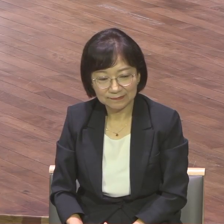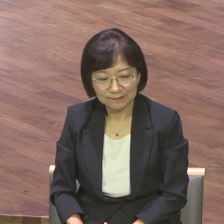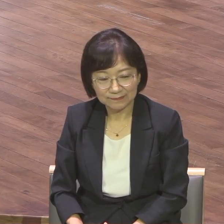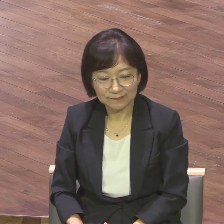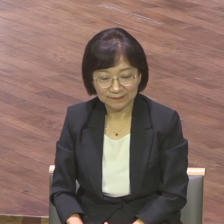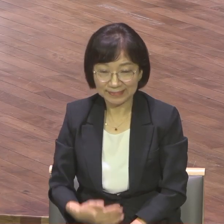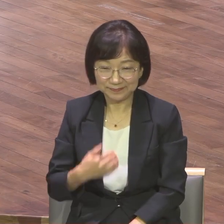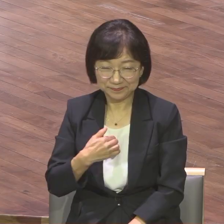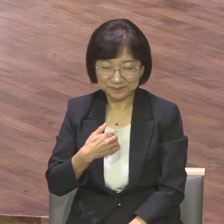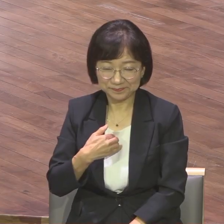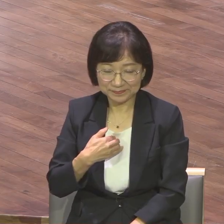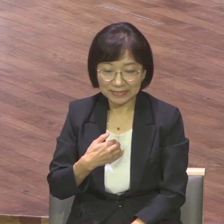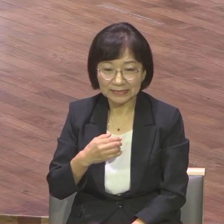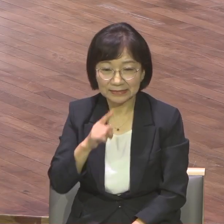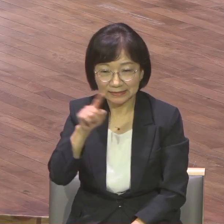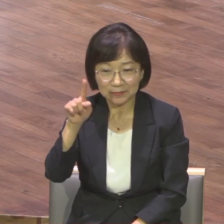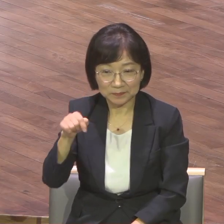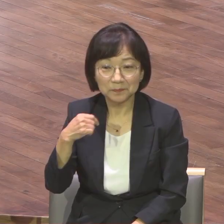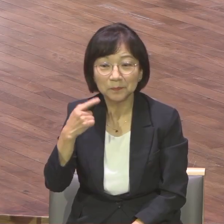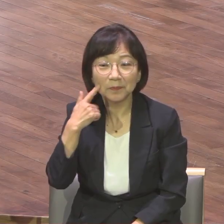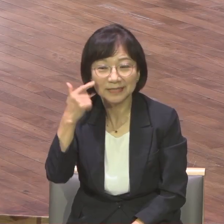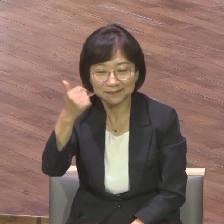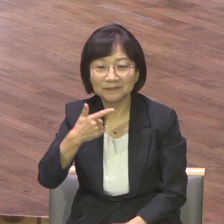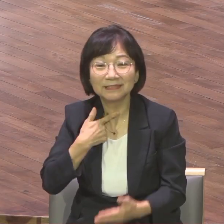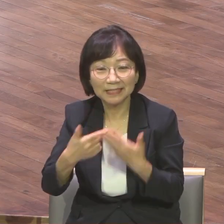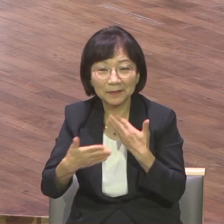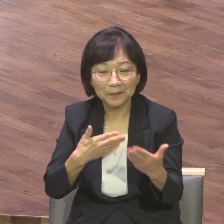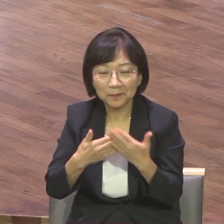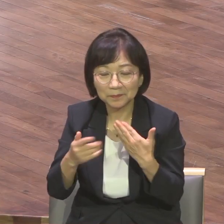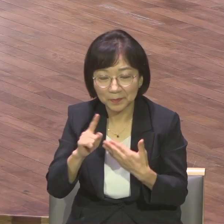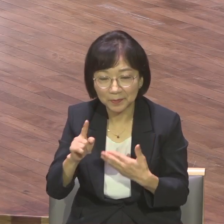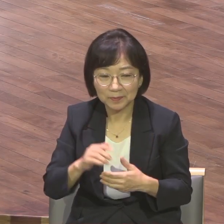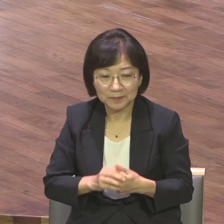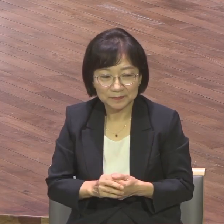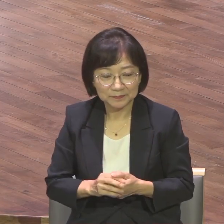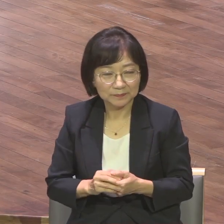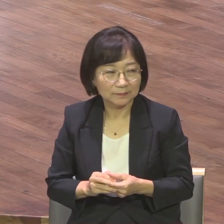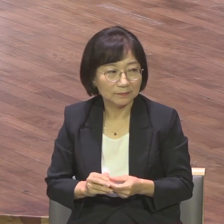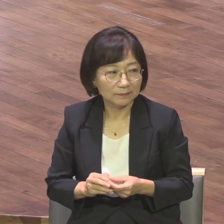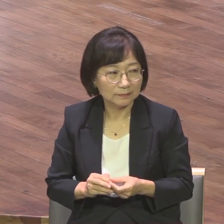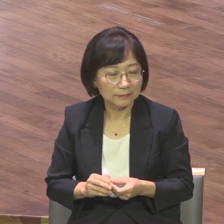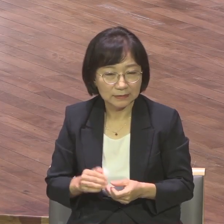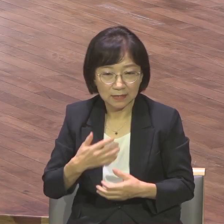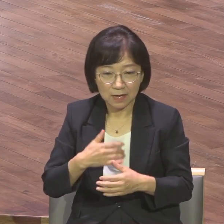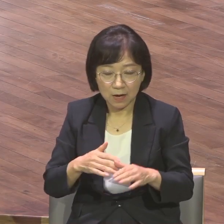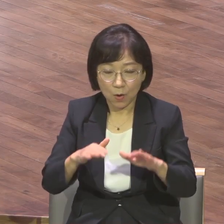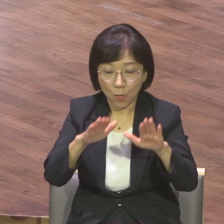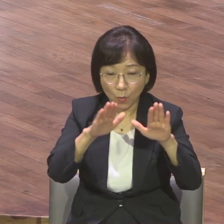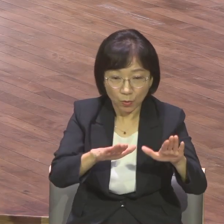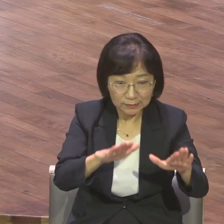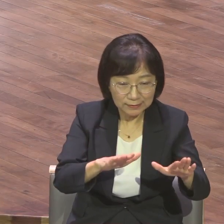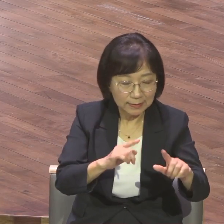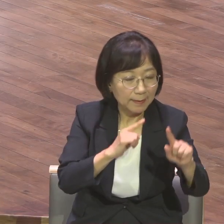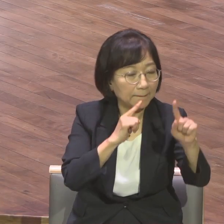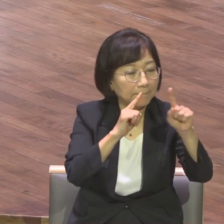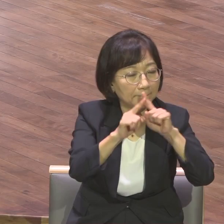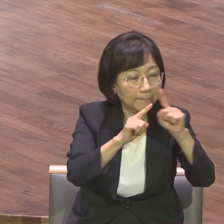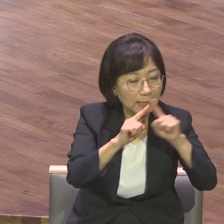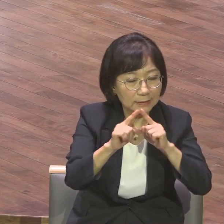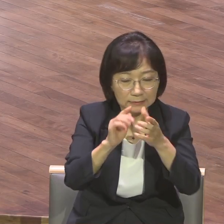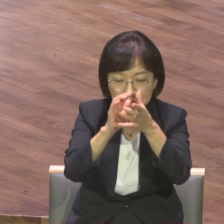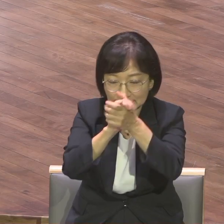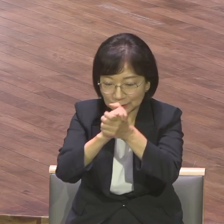제가 체험한 거, 세상 말로 내가 팔자를 고친 게 뭐냐? 사모들이에요. 사모들. 말씀.